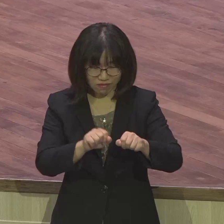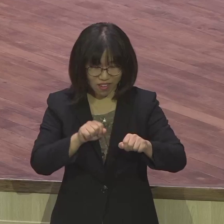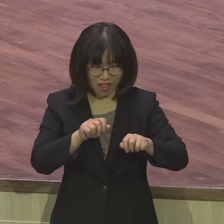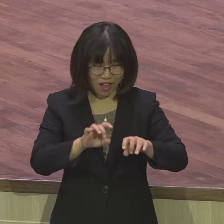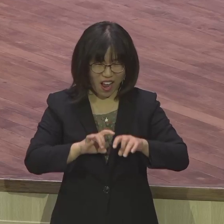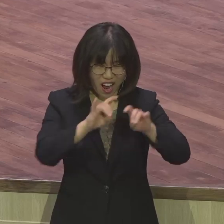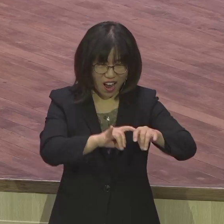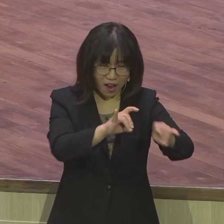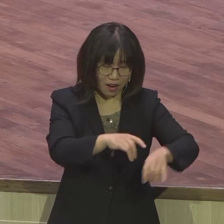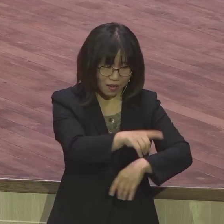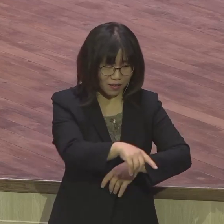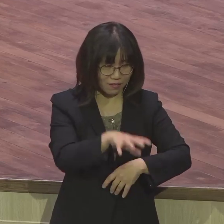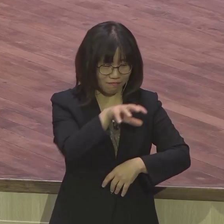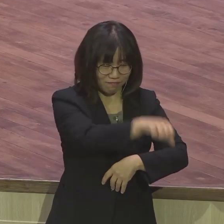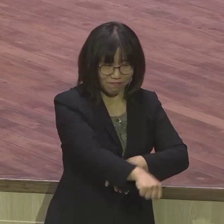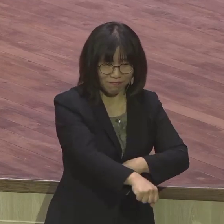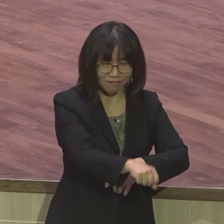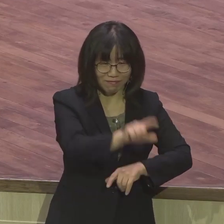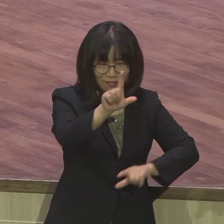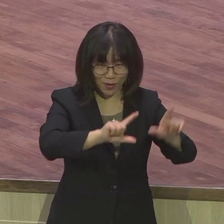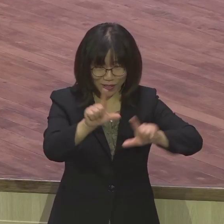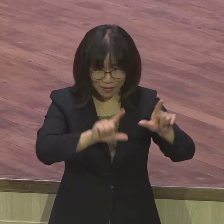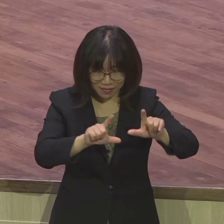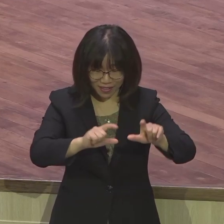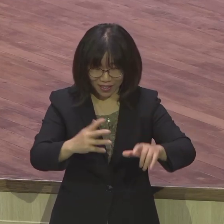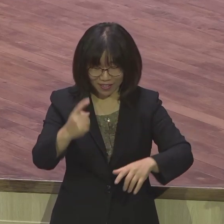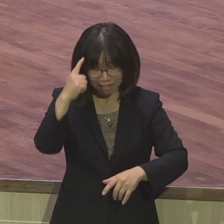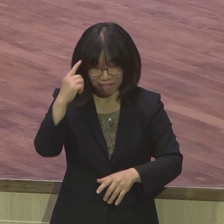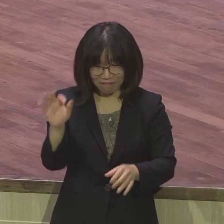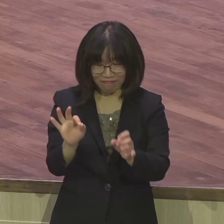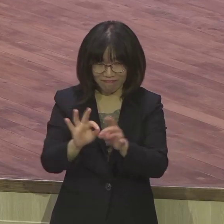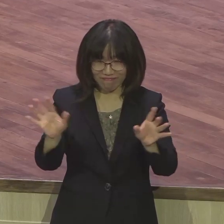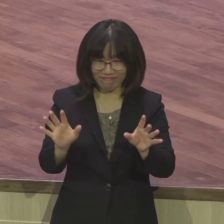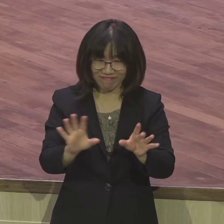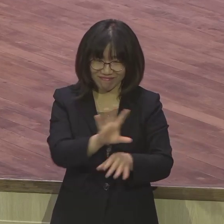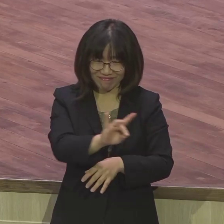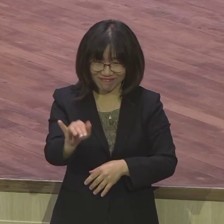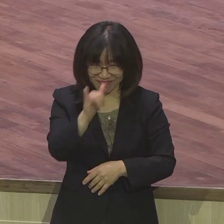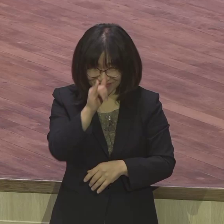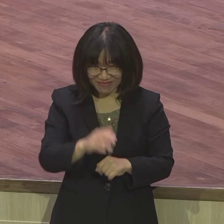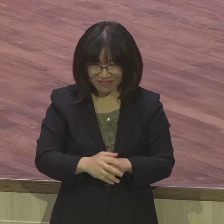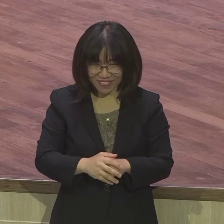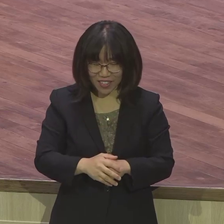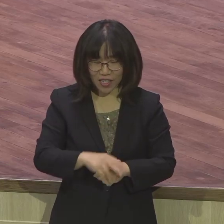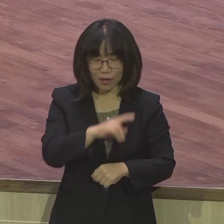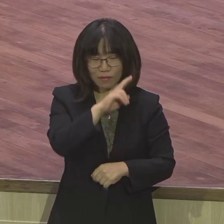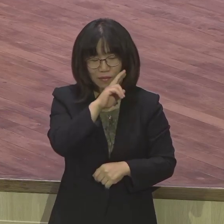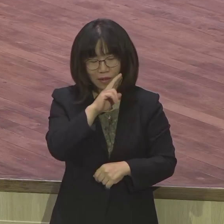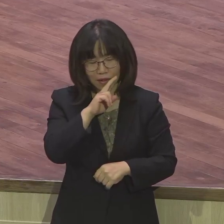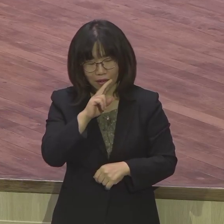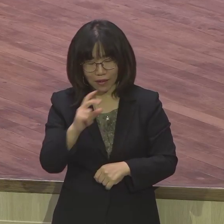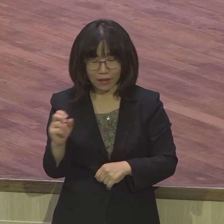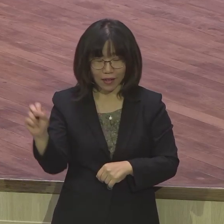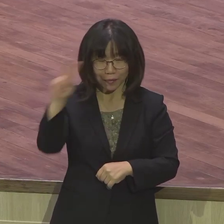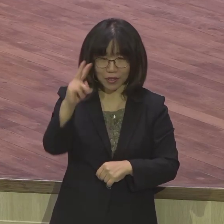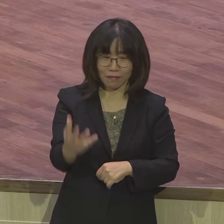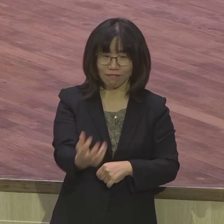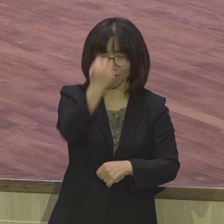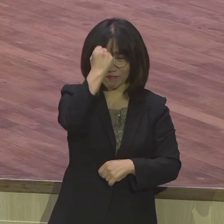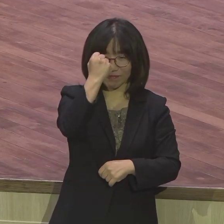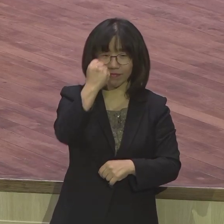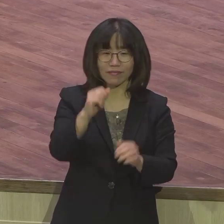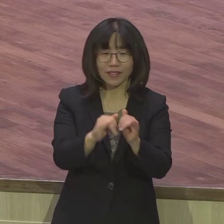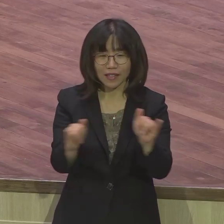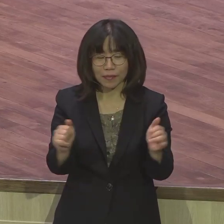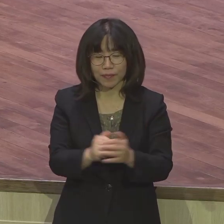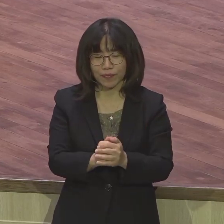아수라장을 방불케 하는 모습들을 우리가 영화를 통해서 볼 수 있는데 이 성경 66권에서 우리 인간에게 들어닥치는 이